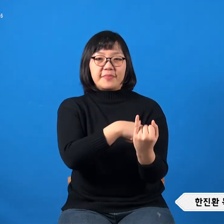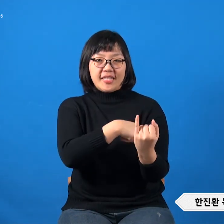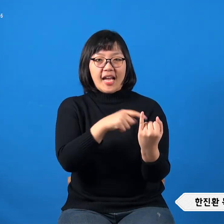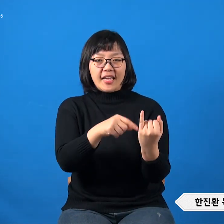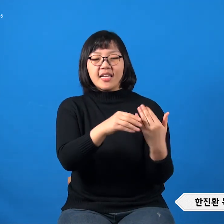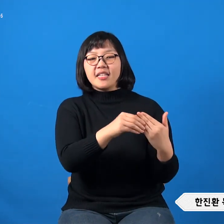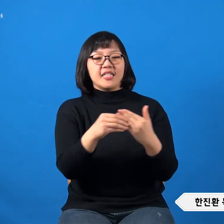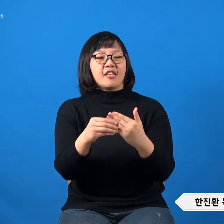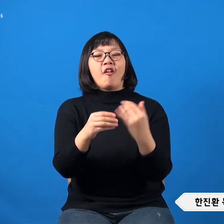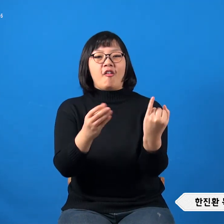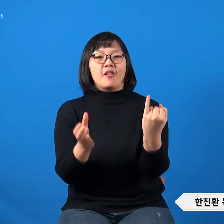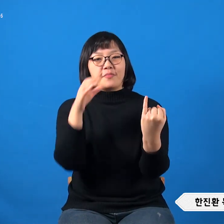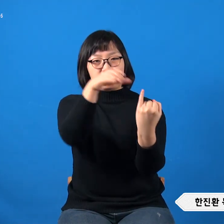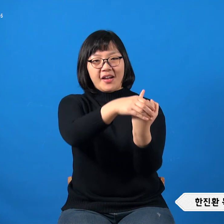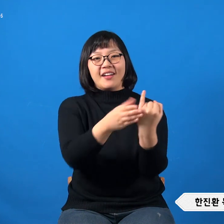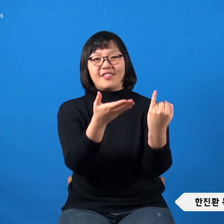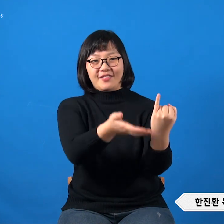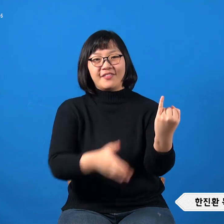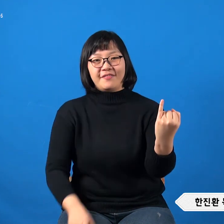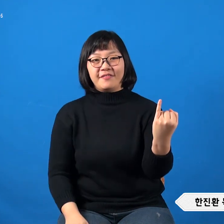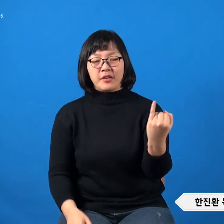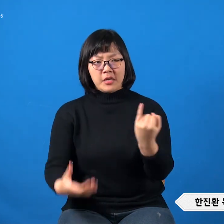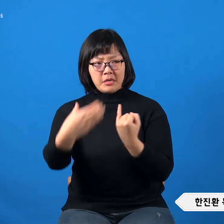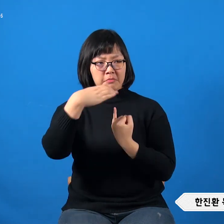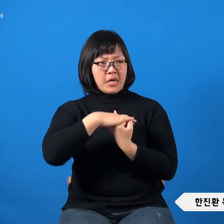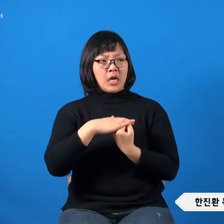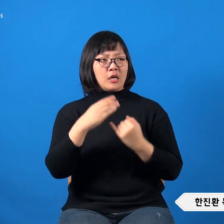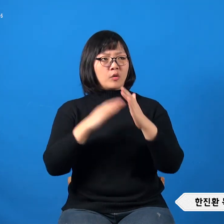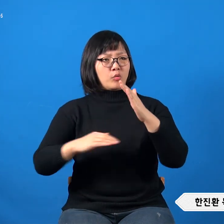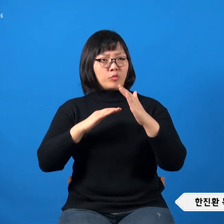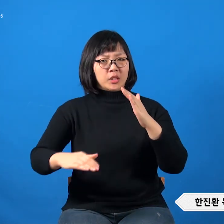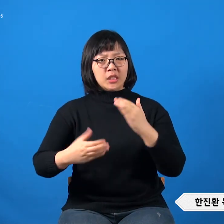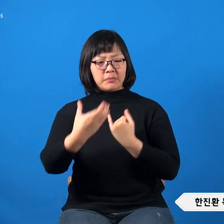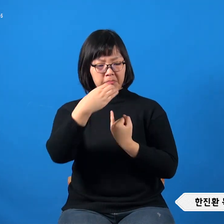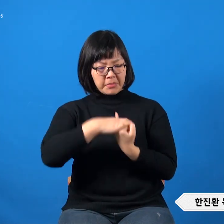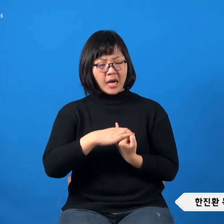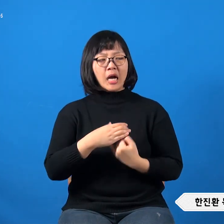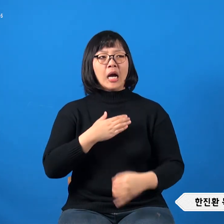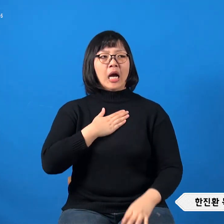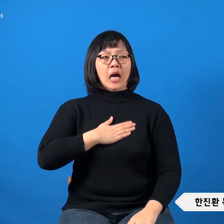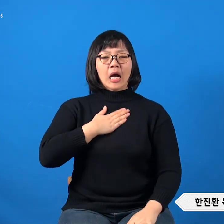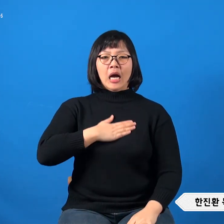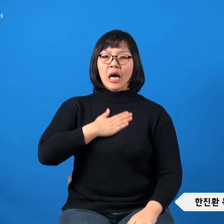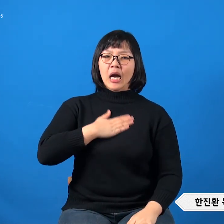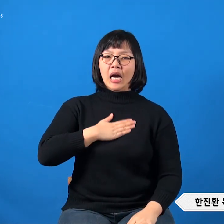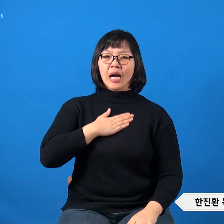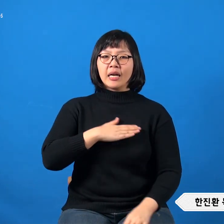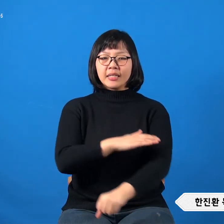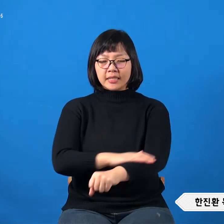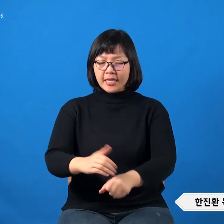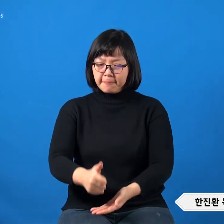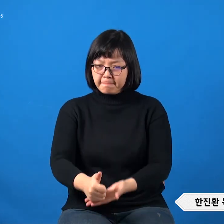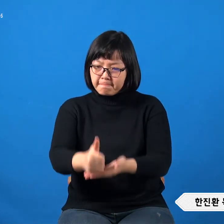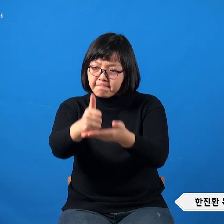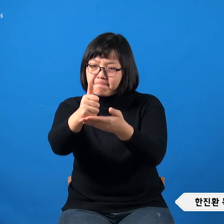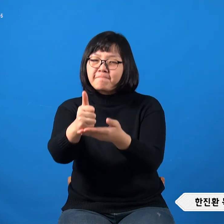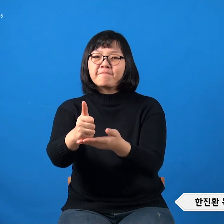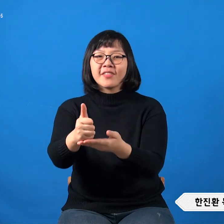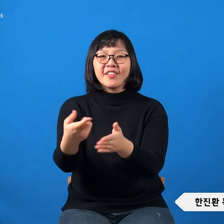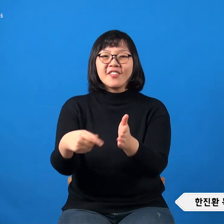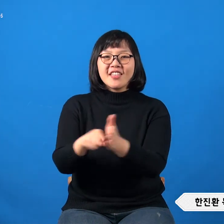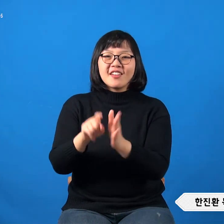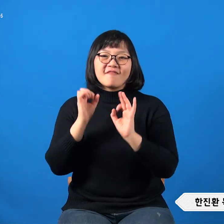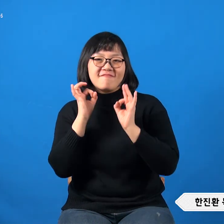이제 공적으로 또 책임을 맡게 되었으니까 정말 이 다락방 식구들을 잘 섬기는데